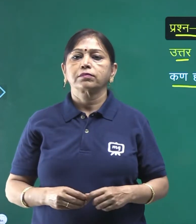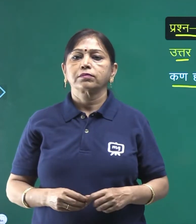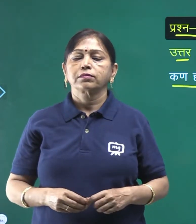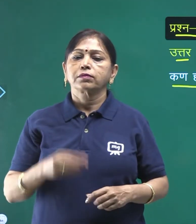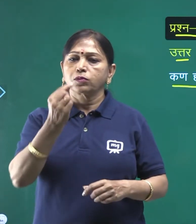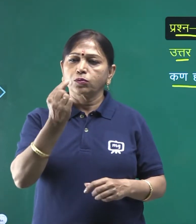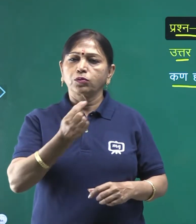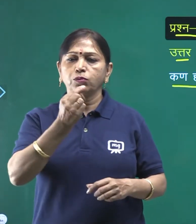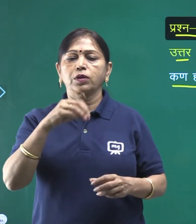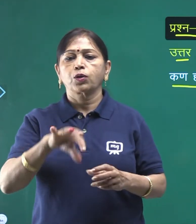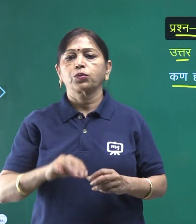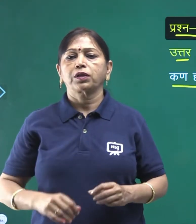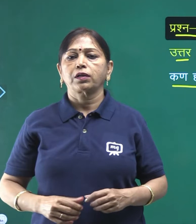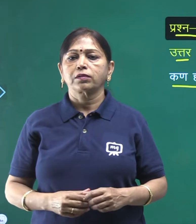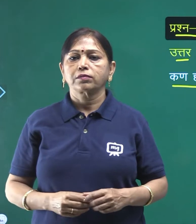कण होते हैं।